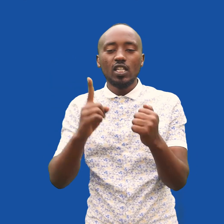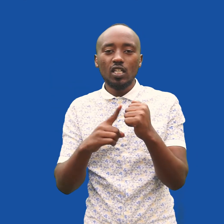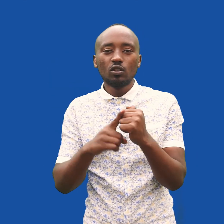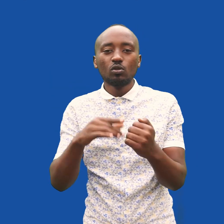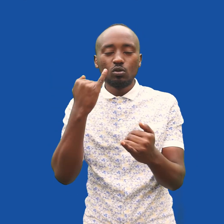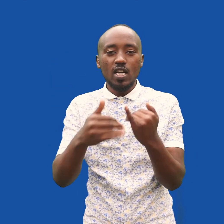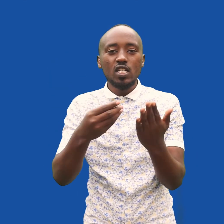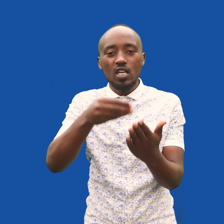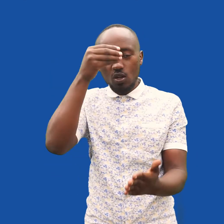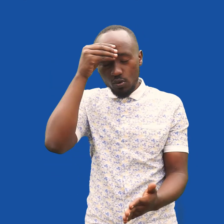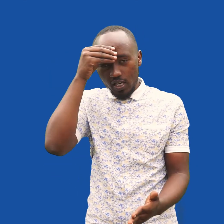esheshatu, turanginje, kwiga.